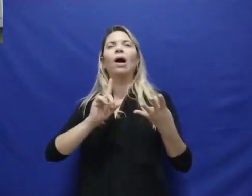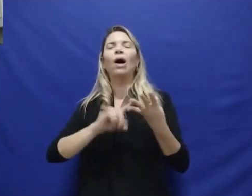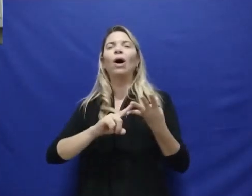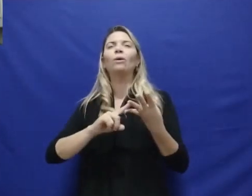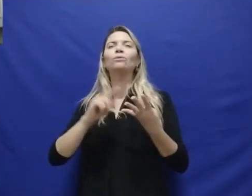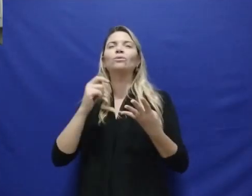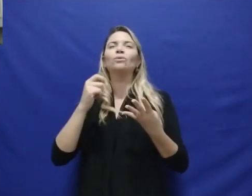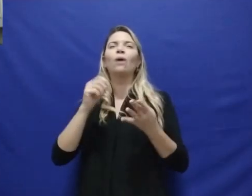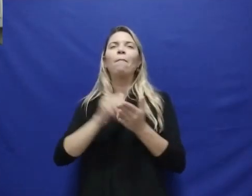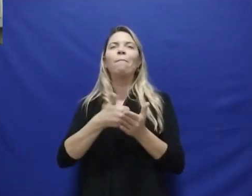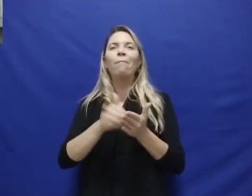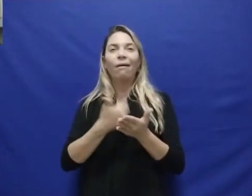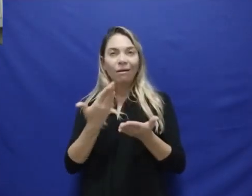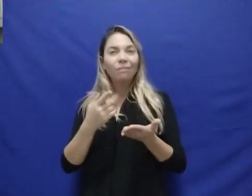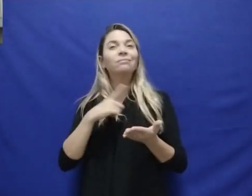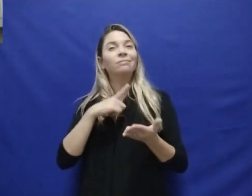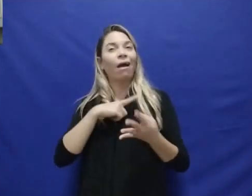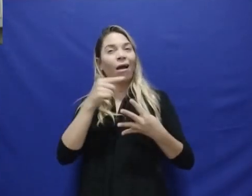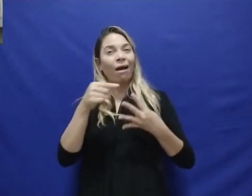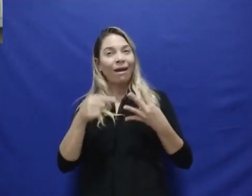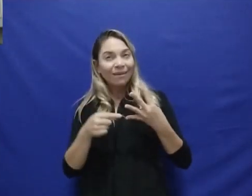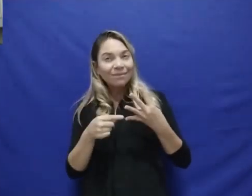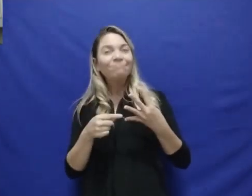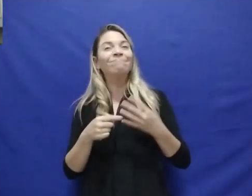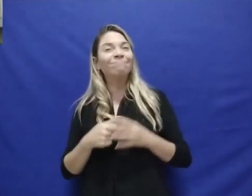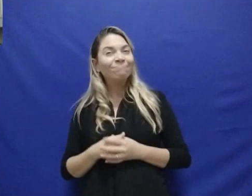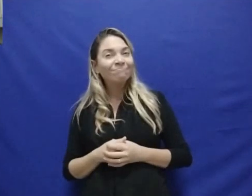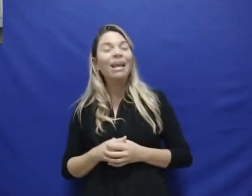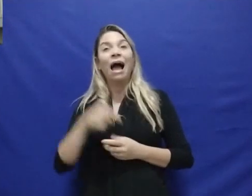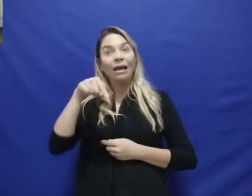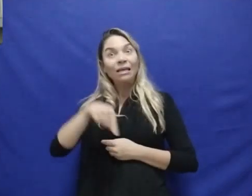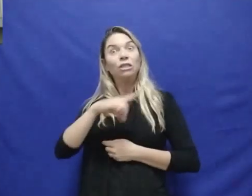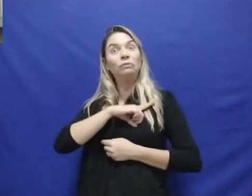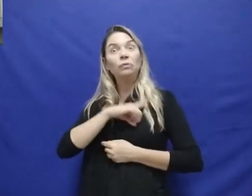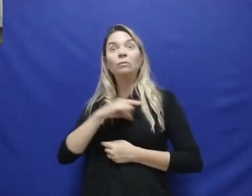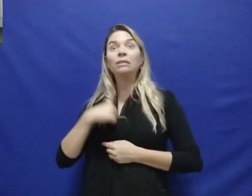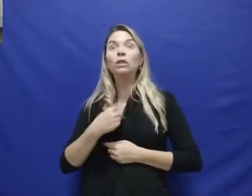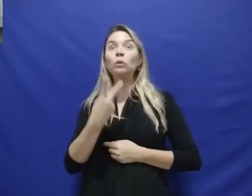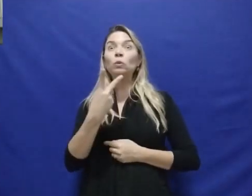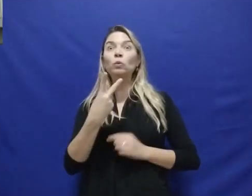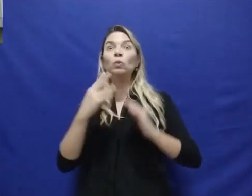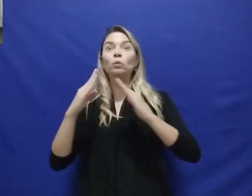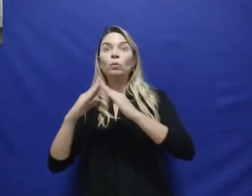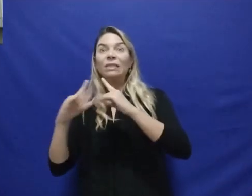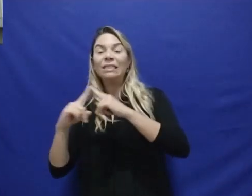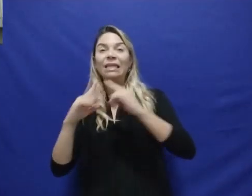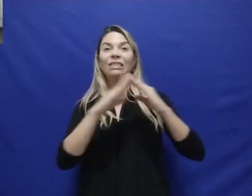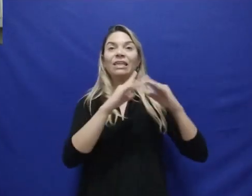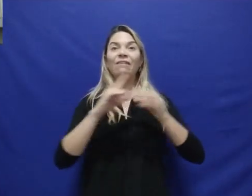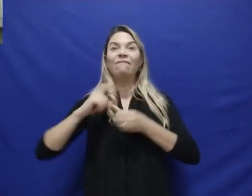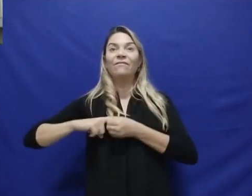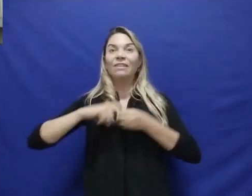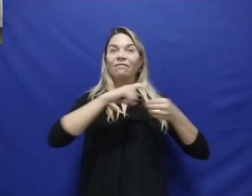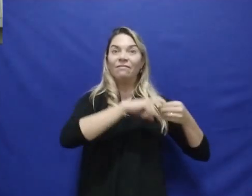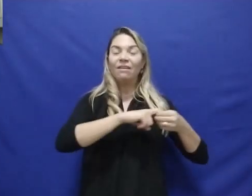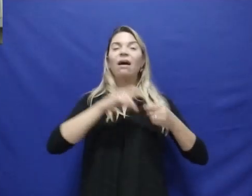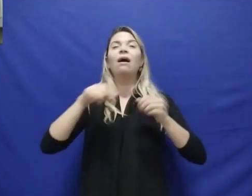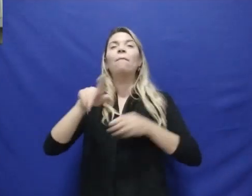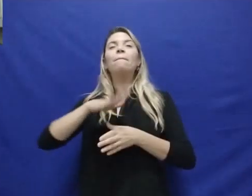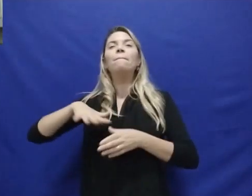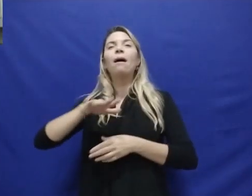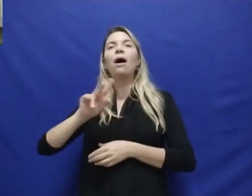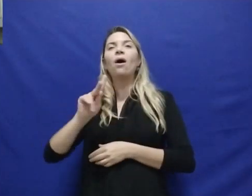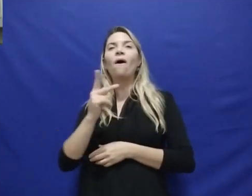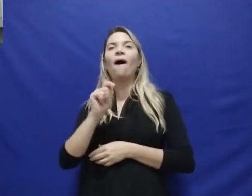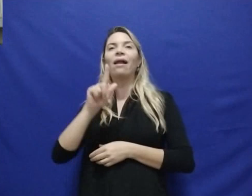em Divinópolis, nós temos 2 congregações mantidas por nossa igreja, no bairro Alinsuque e também no bairro Vale do